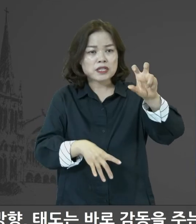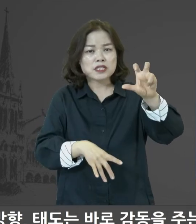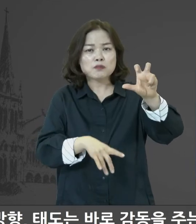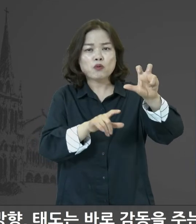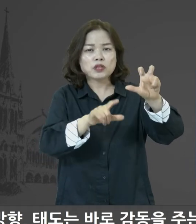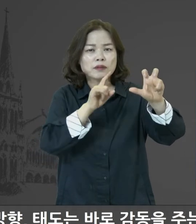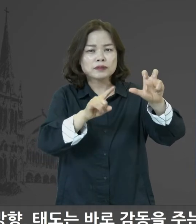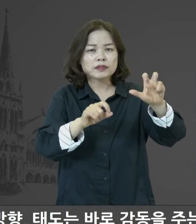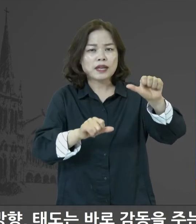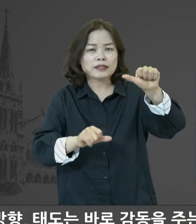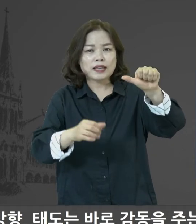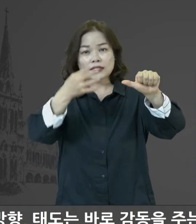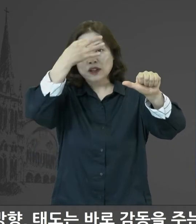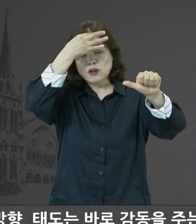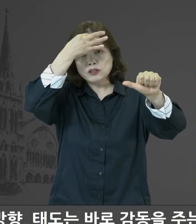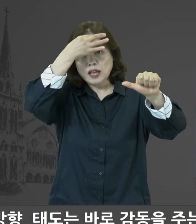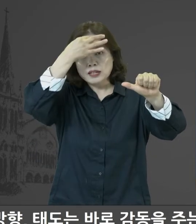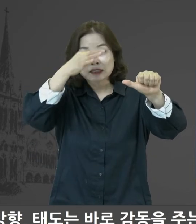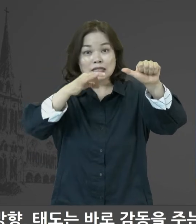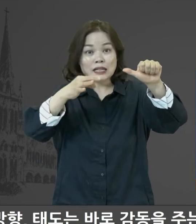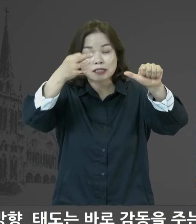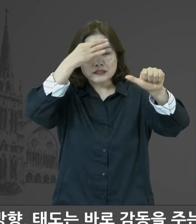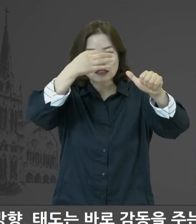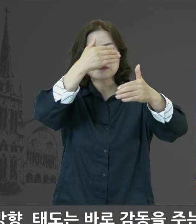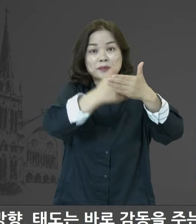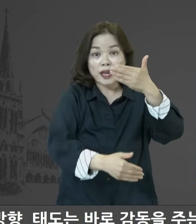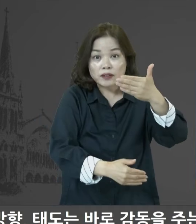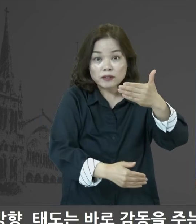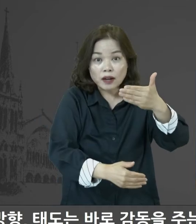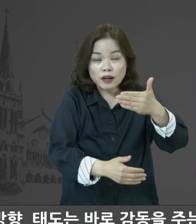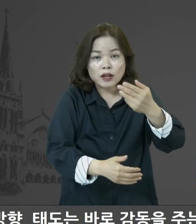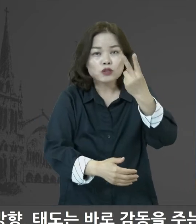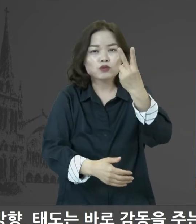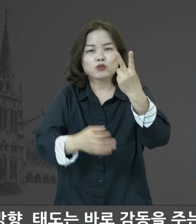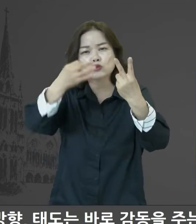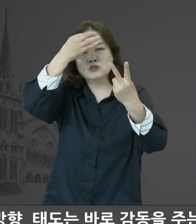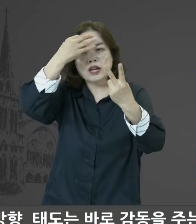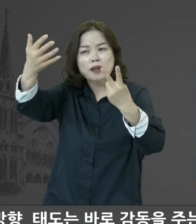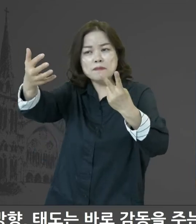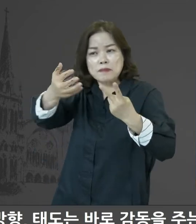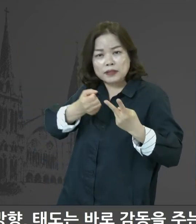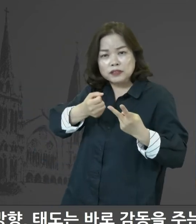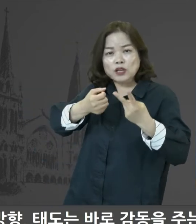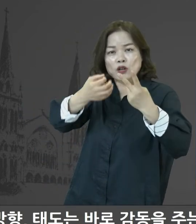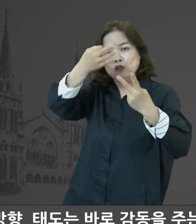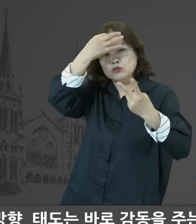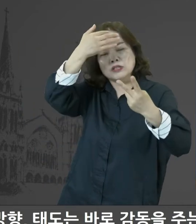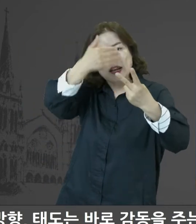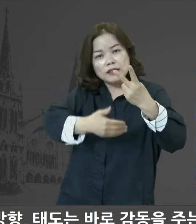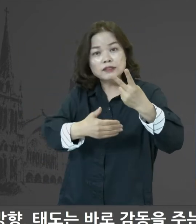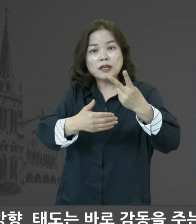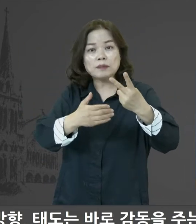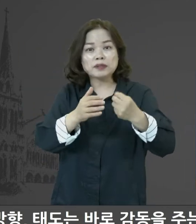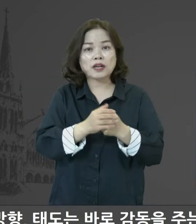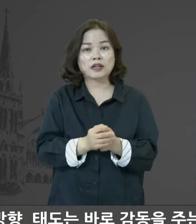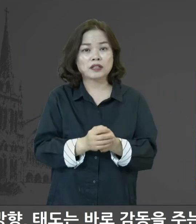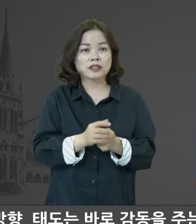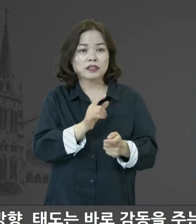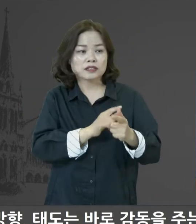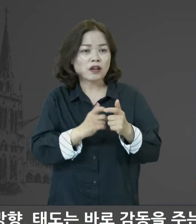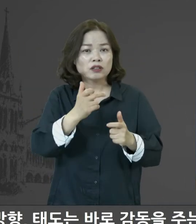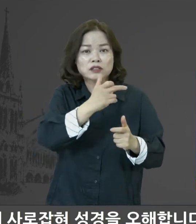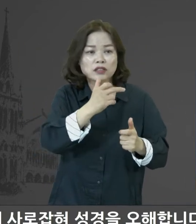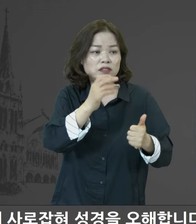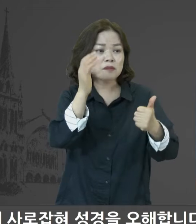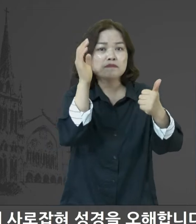되어지면 5달란트를 가지고 5달란트를 남겼다, 2달란트를 가지고 2달란트를 남겼다, 그래서 더 큰